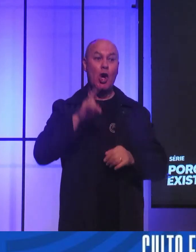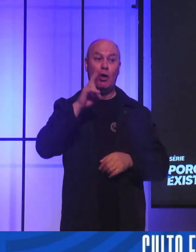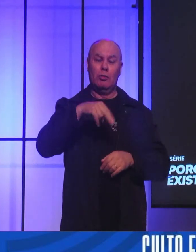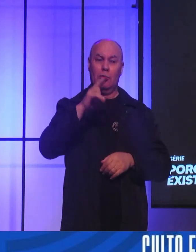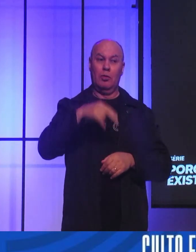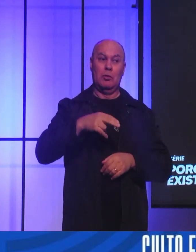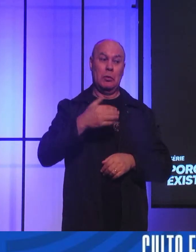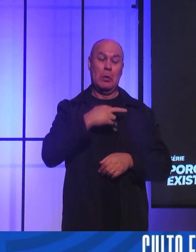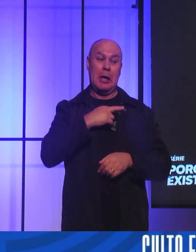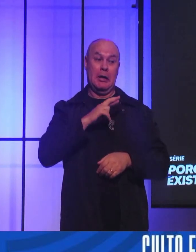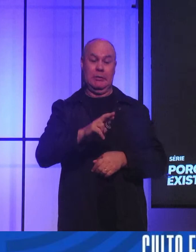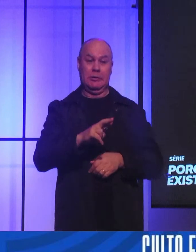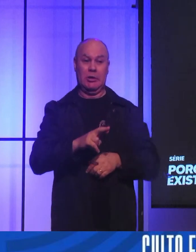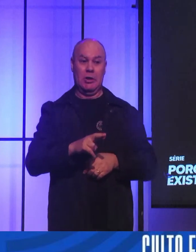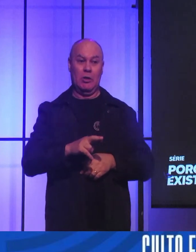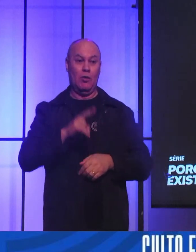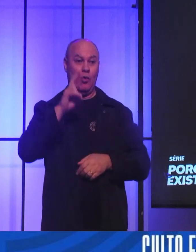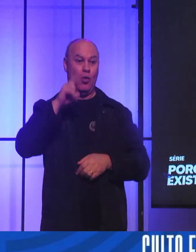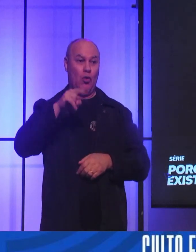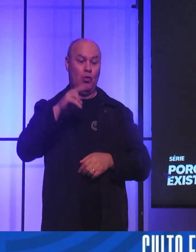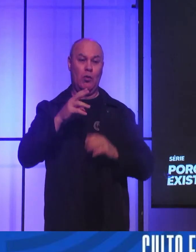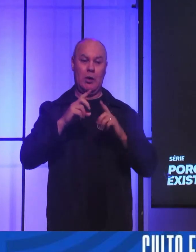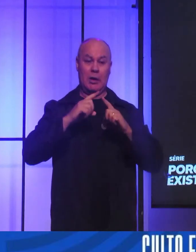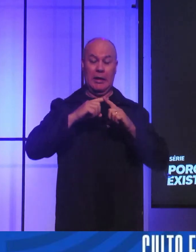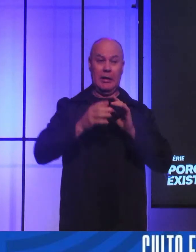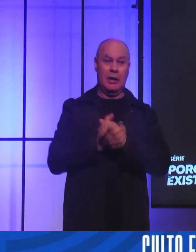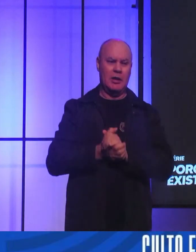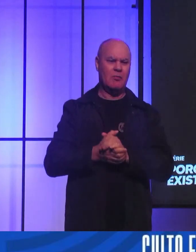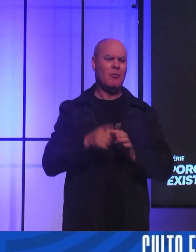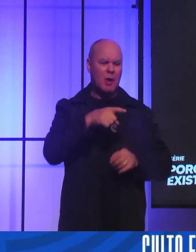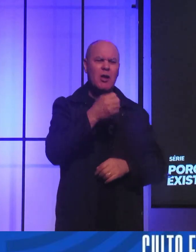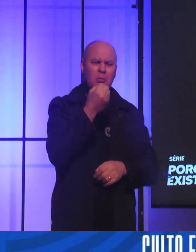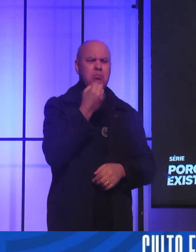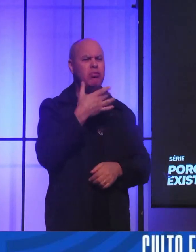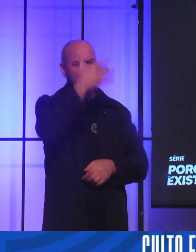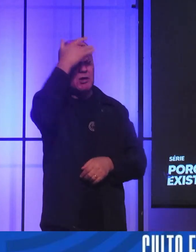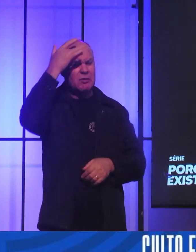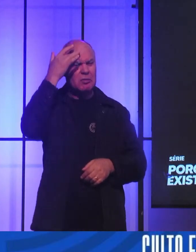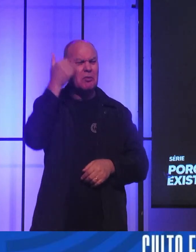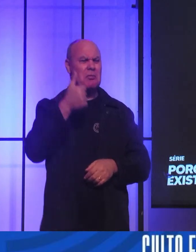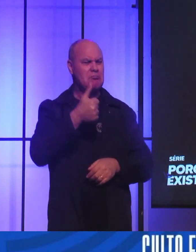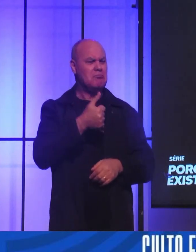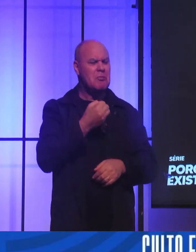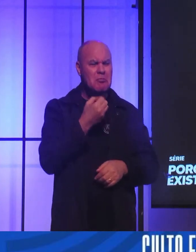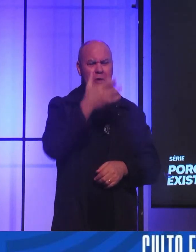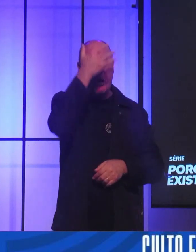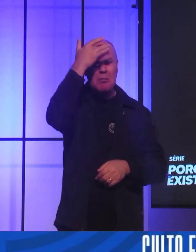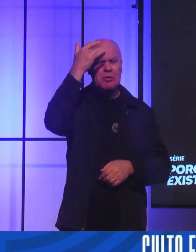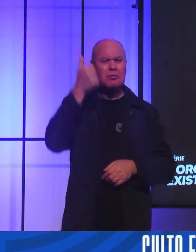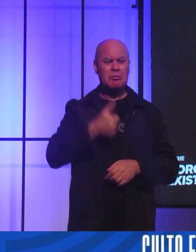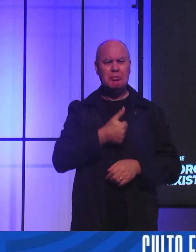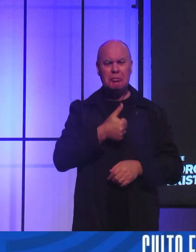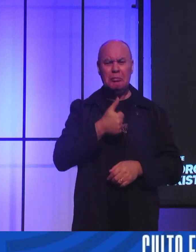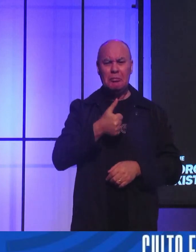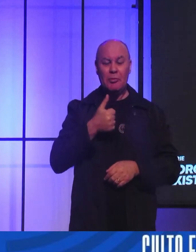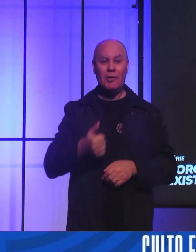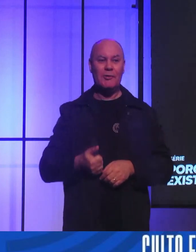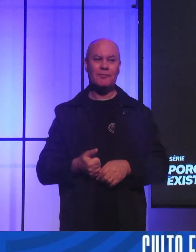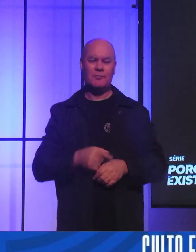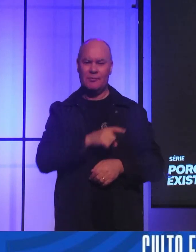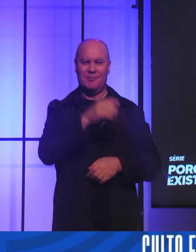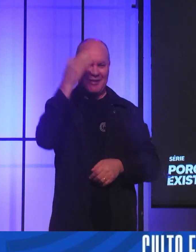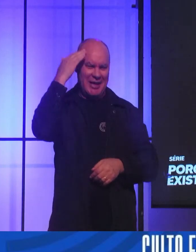pessoa. A minha esposa diz, sempre que a gente vai, é difícil você ver alguém que não era bom. Todo mundo era bom.